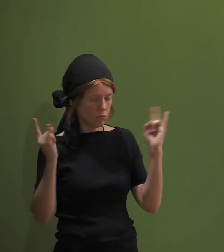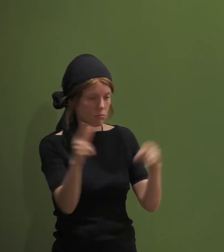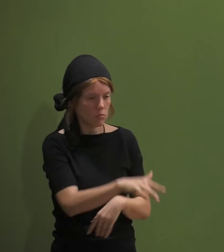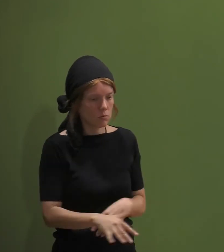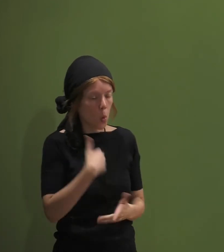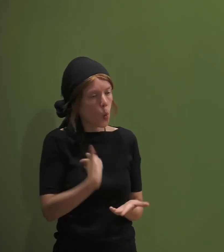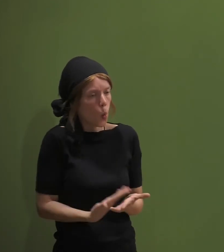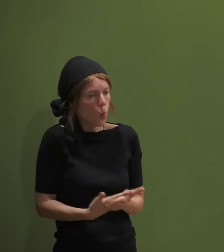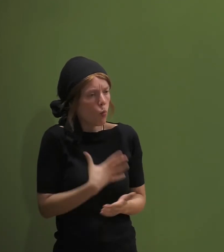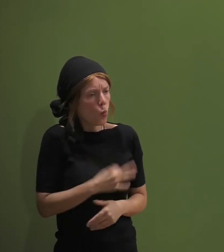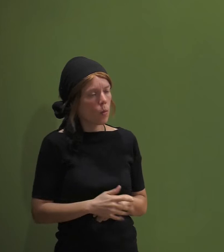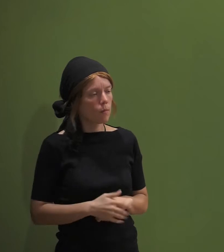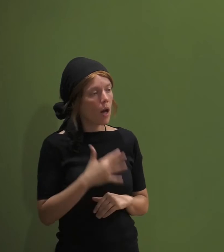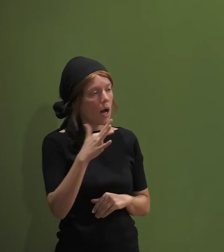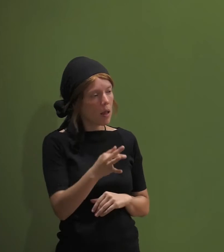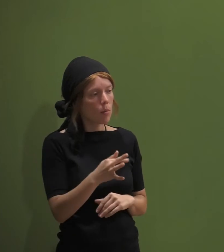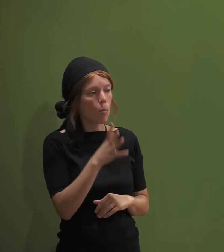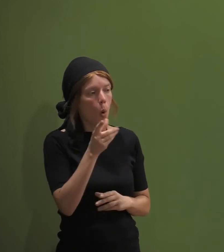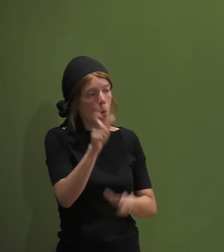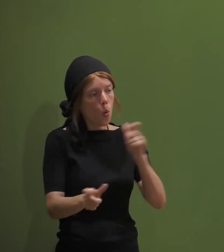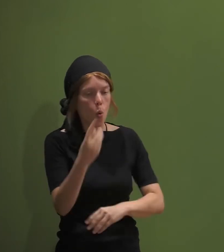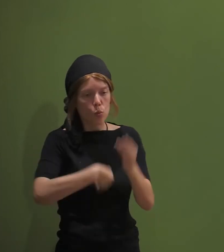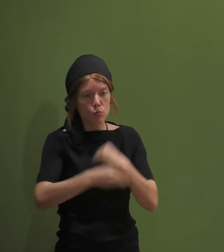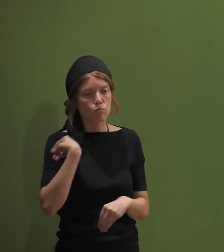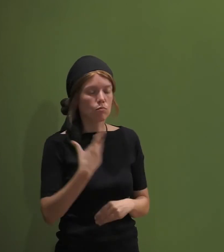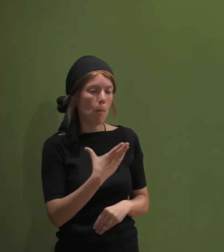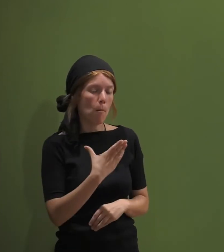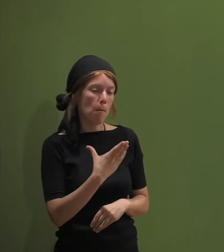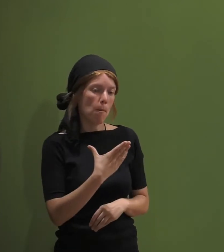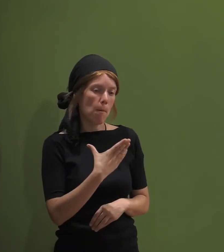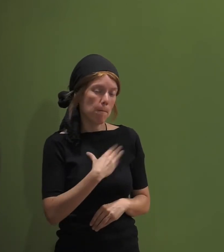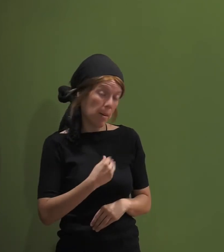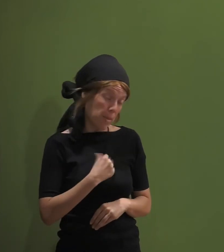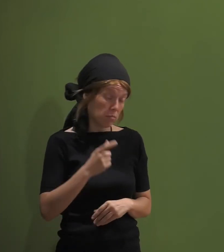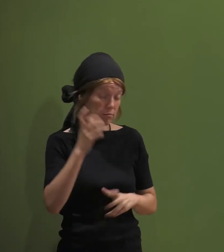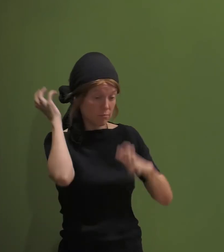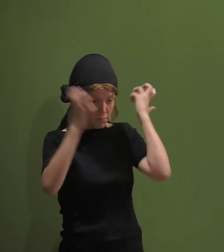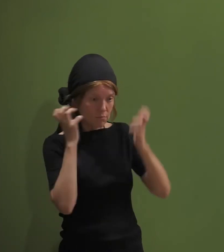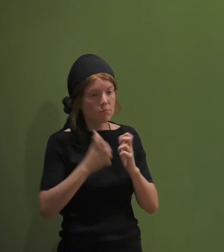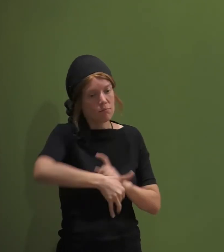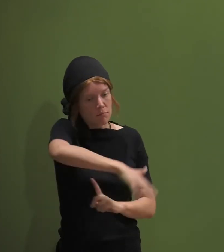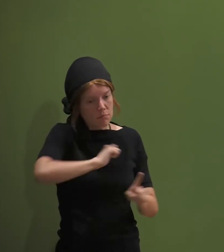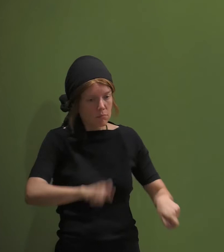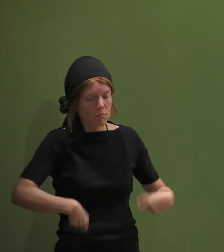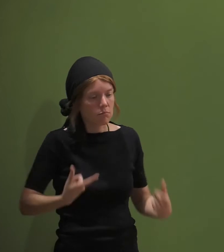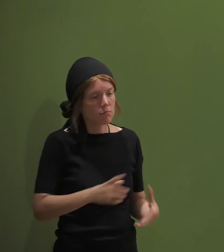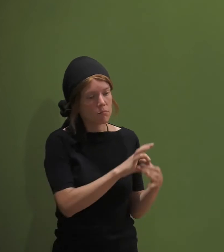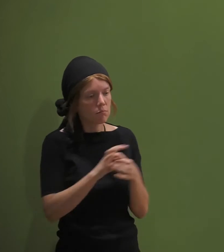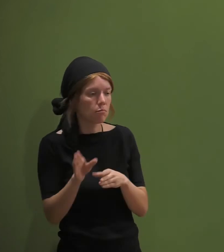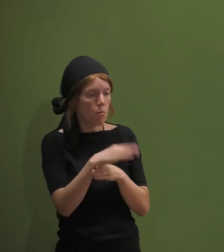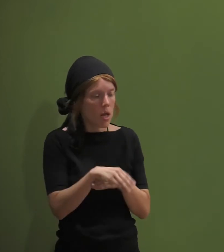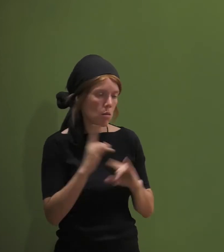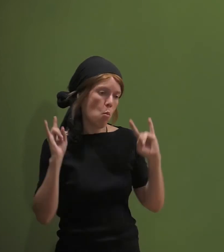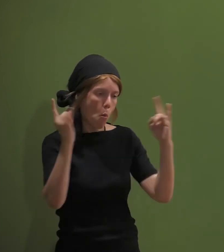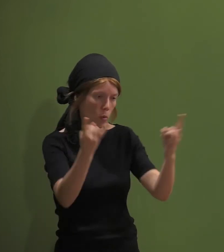pueden justificar, además, ante los consumidores, el papel del ganado como proveedor de servicios ambientales relacionados con el mantenimiento del